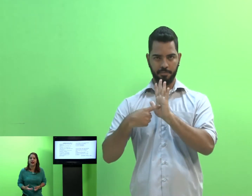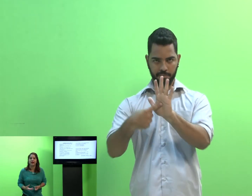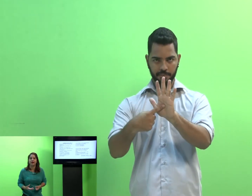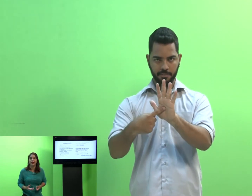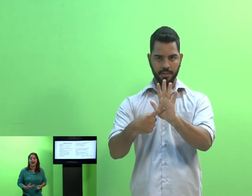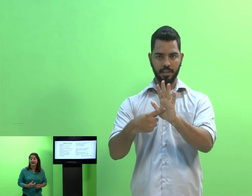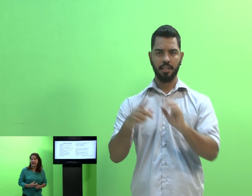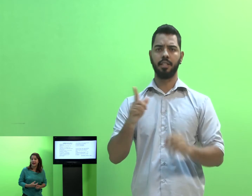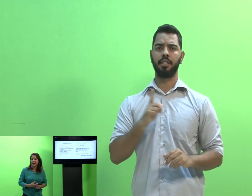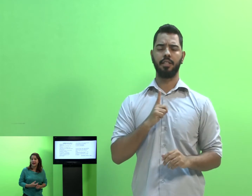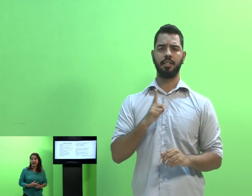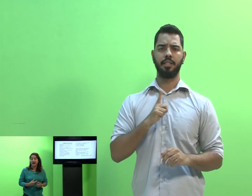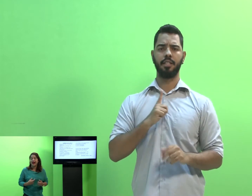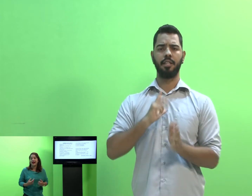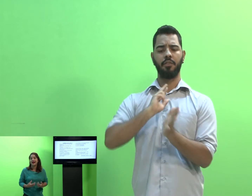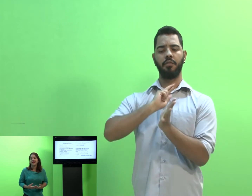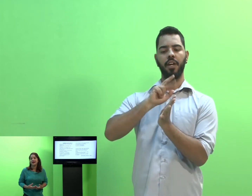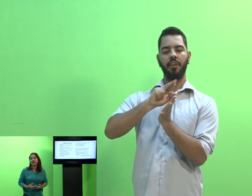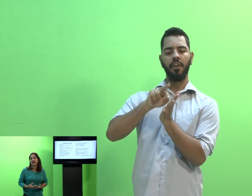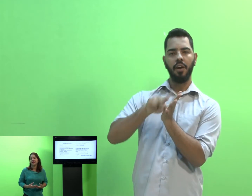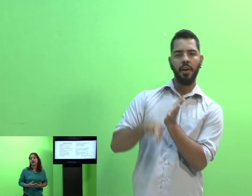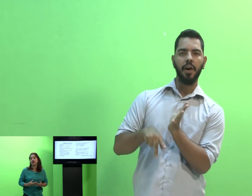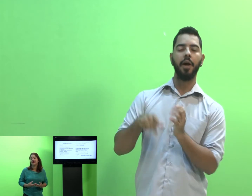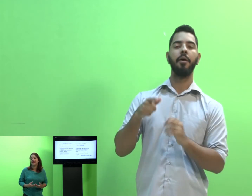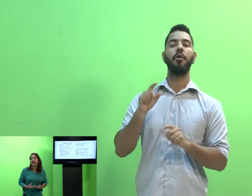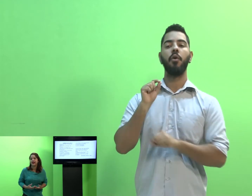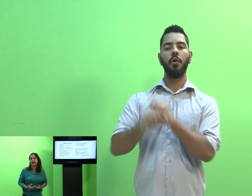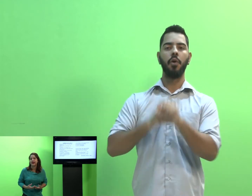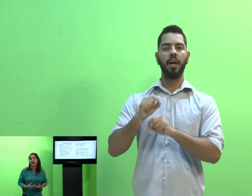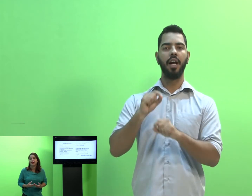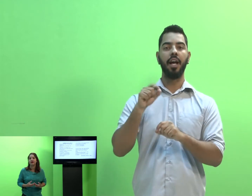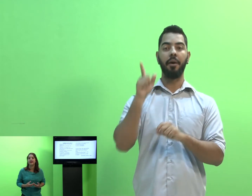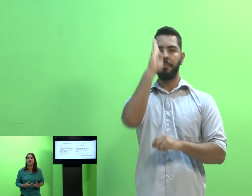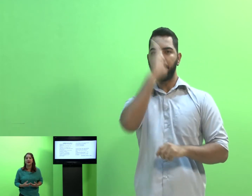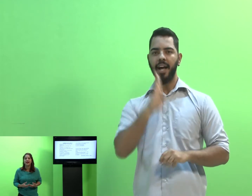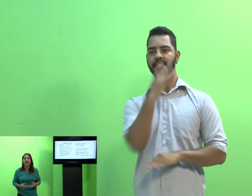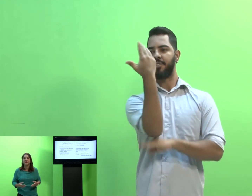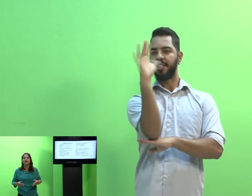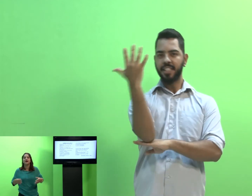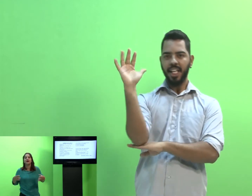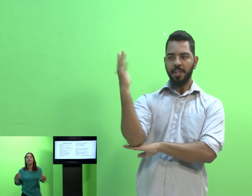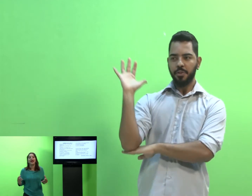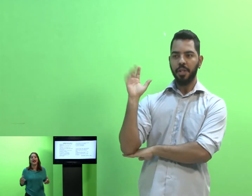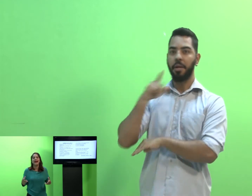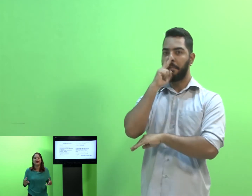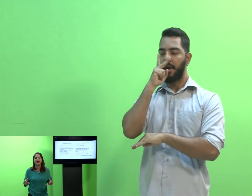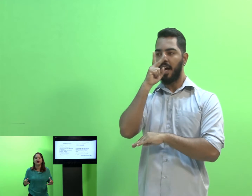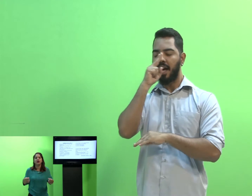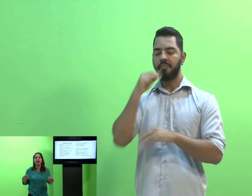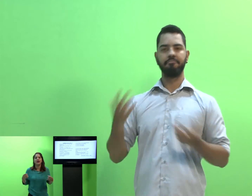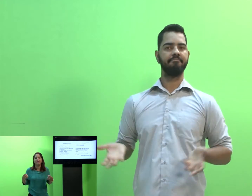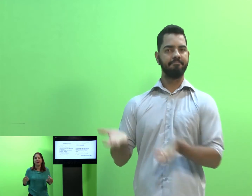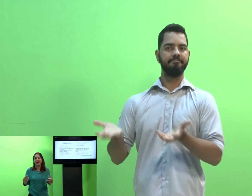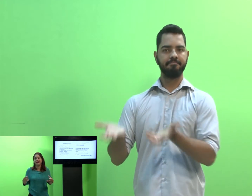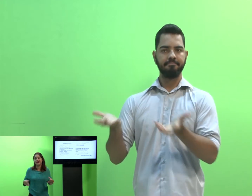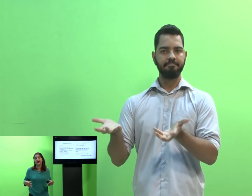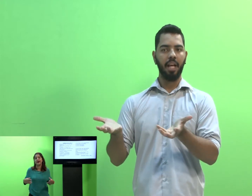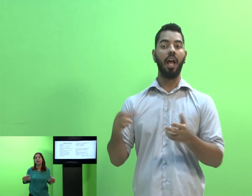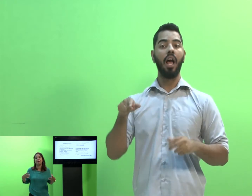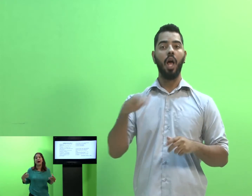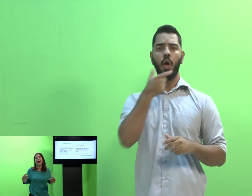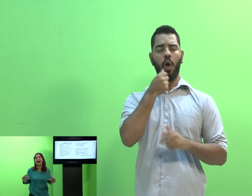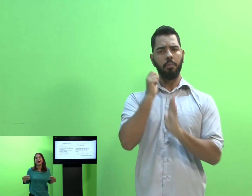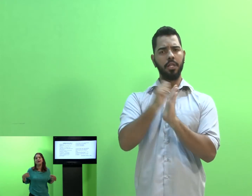sentidos avultados, entre eles a exaltação ufanista da natureza brasileira. Para ele, nossa